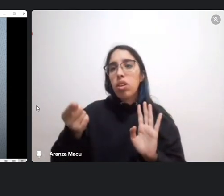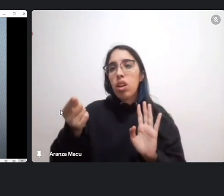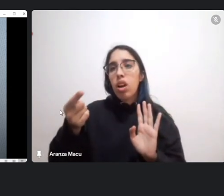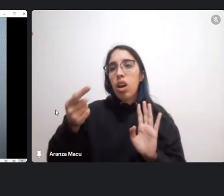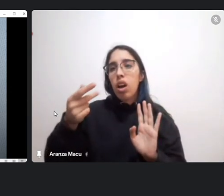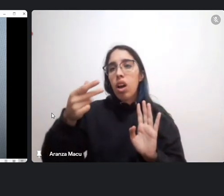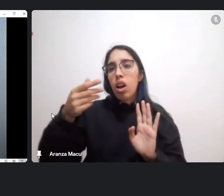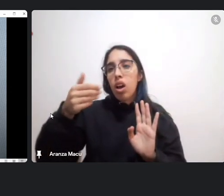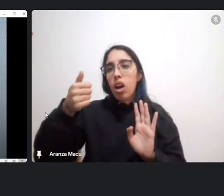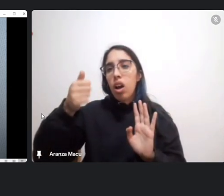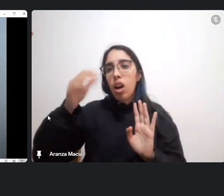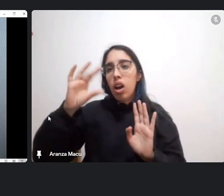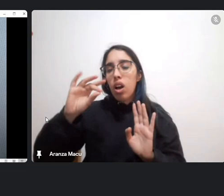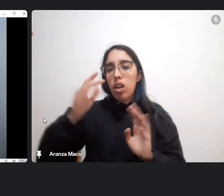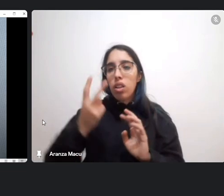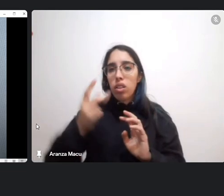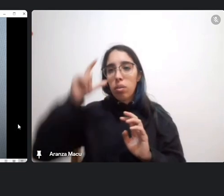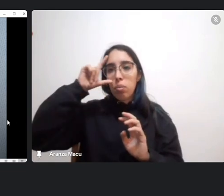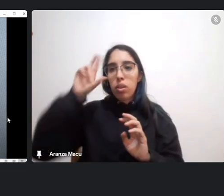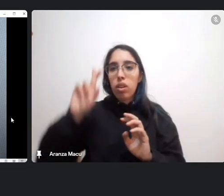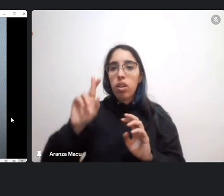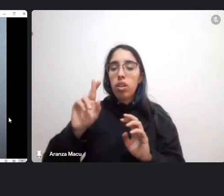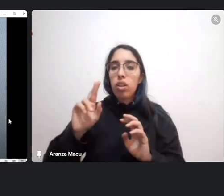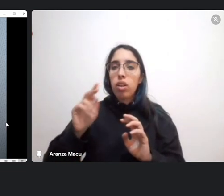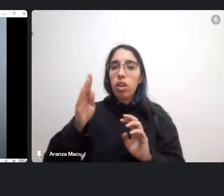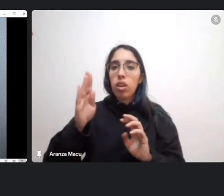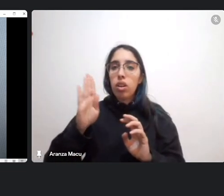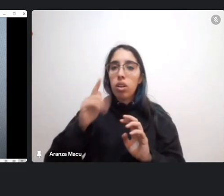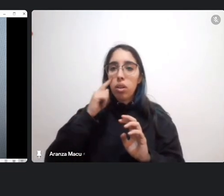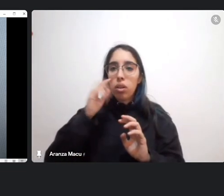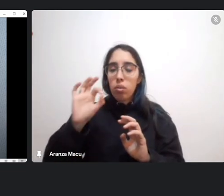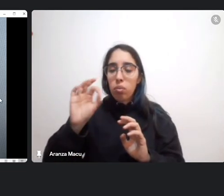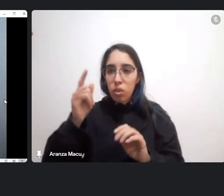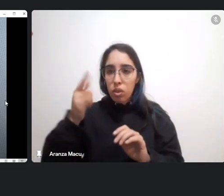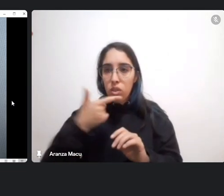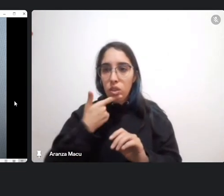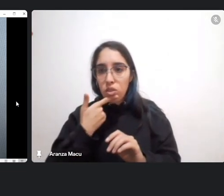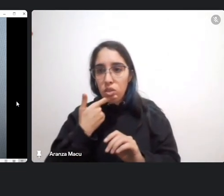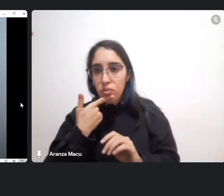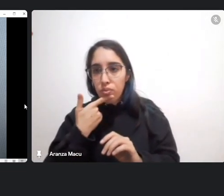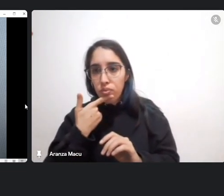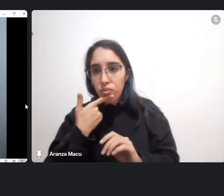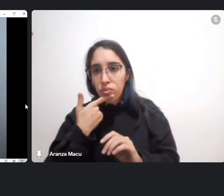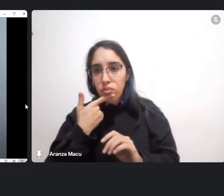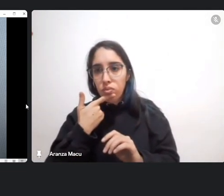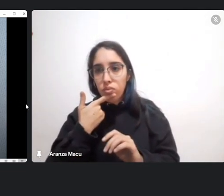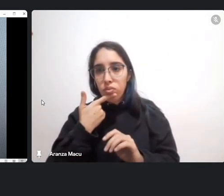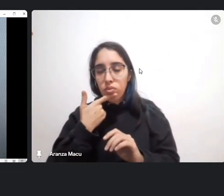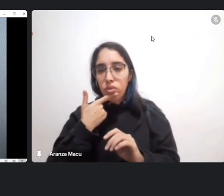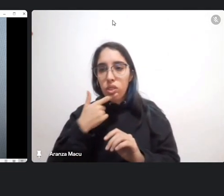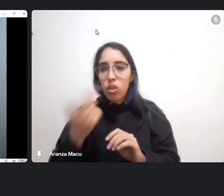todos, nunca, siempre, eso no son frecuentes, ¿sí?